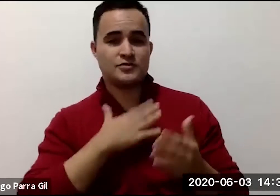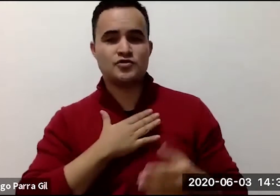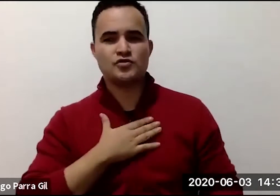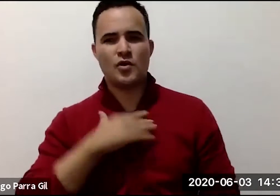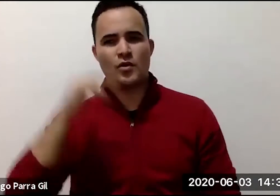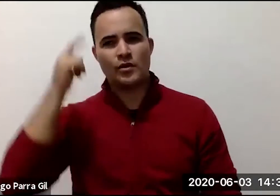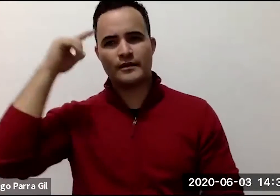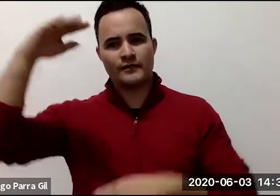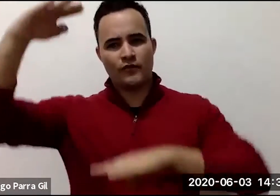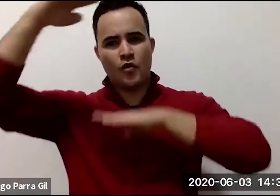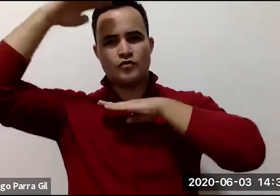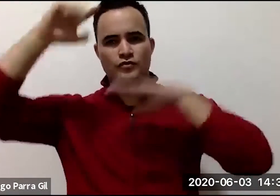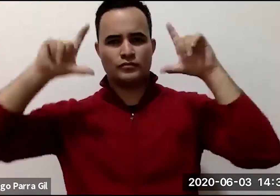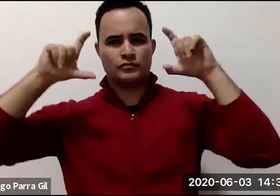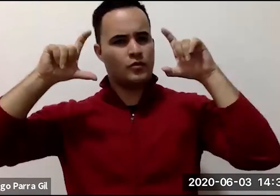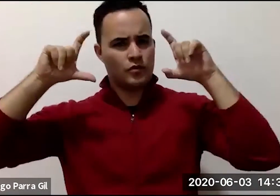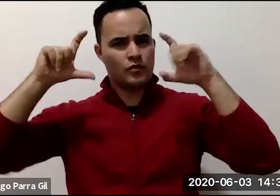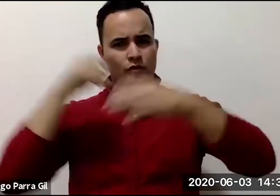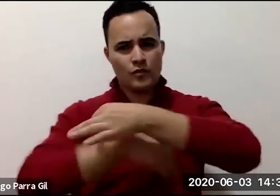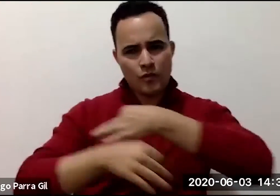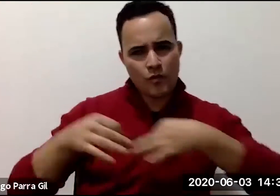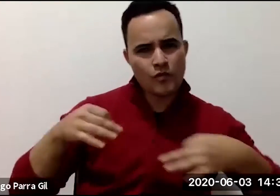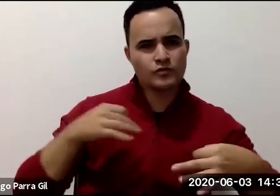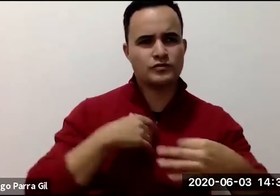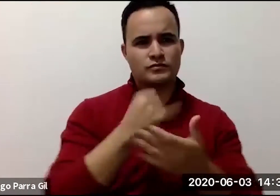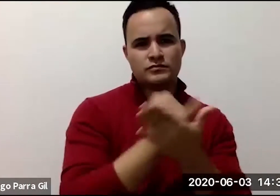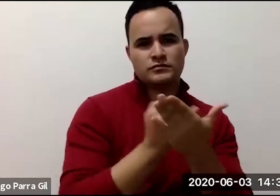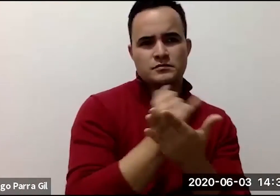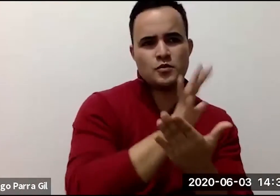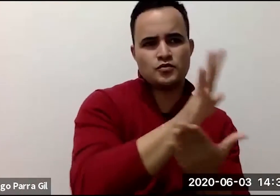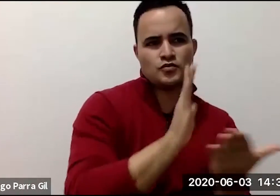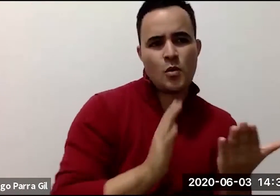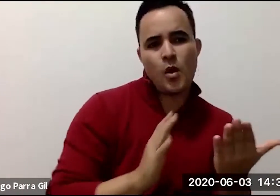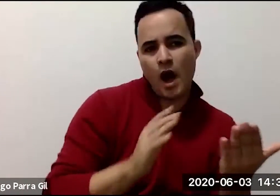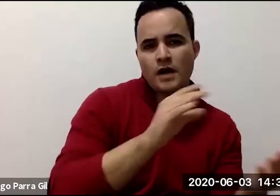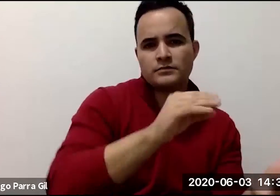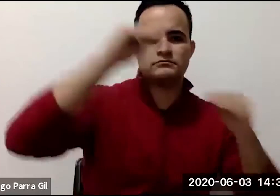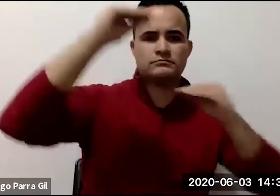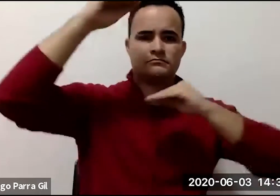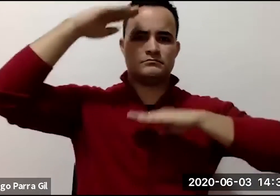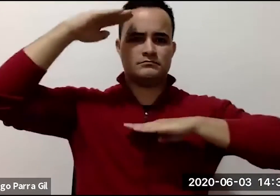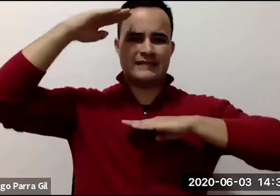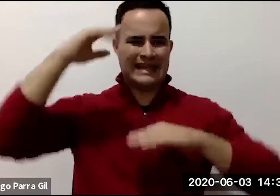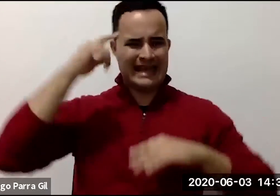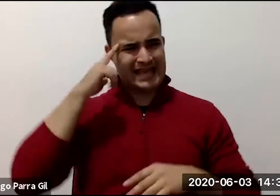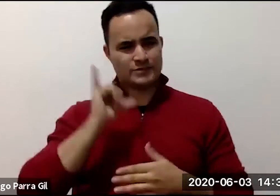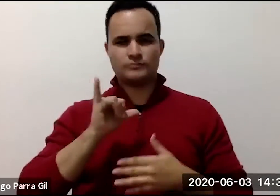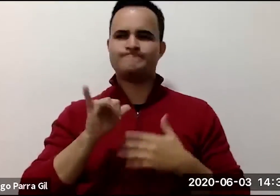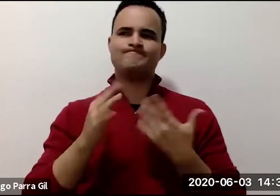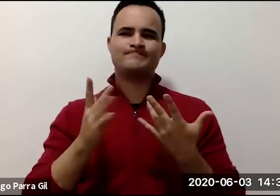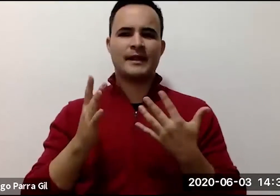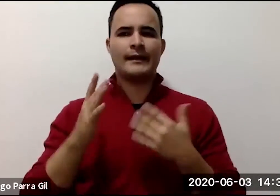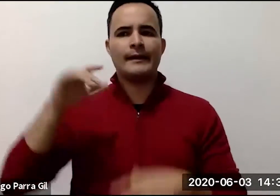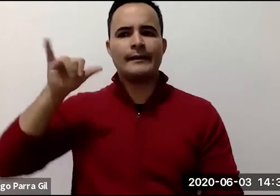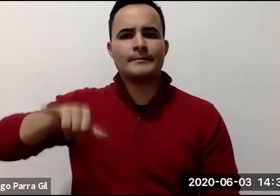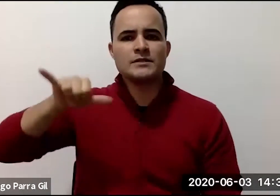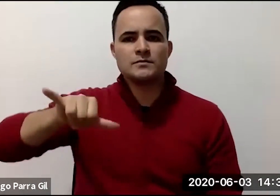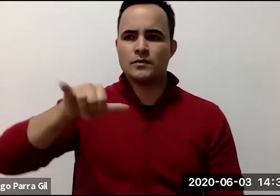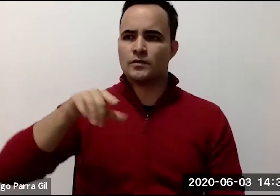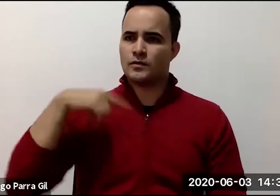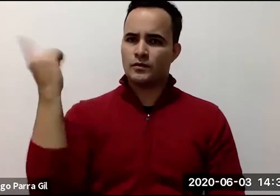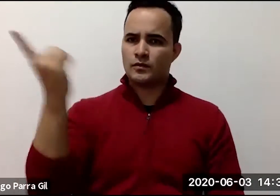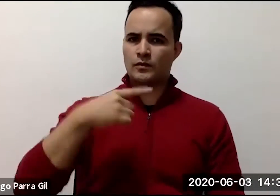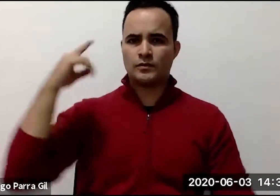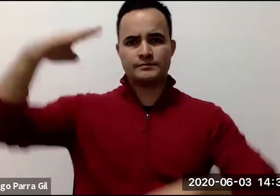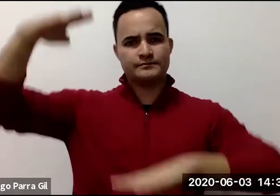representarme, también como una práctica epistémica para desnormalizar cómo nos mostramos, cómo